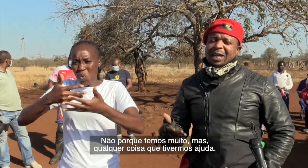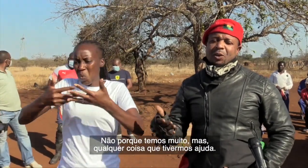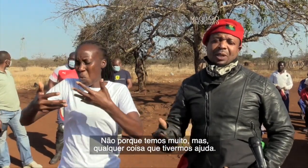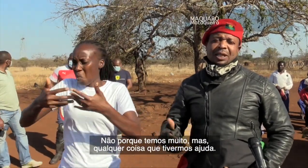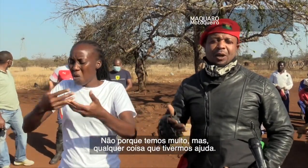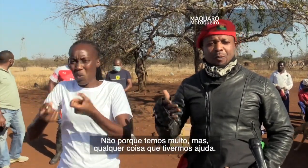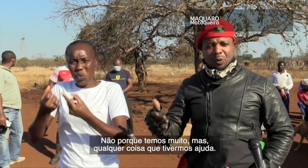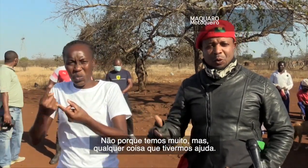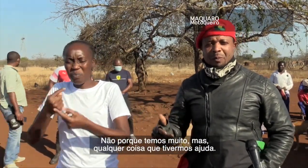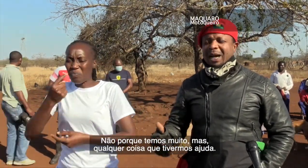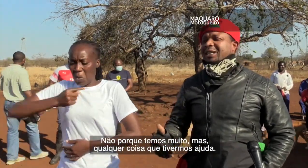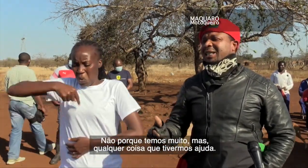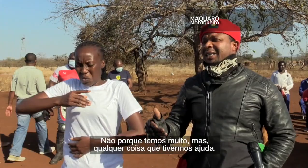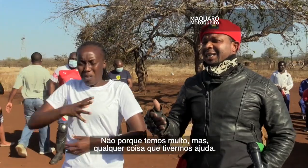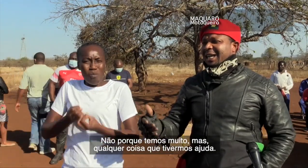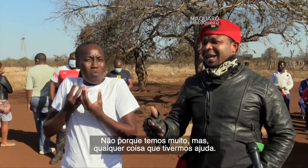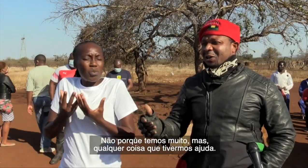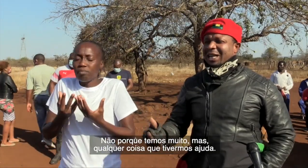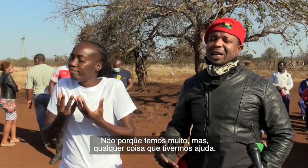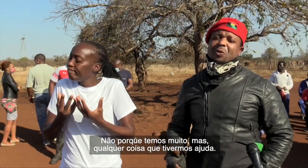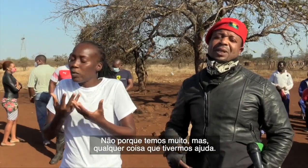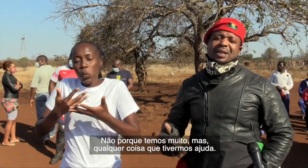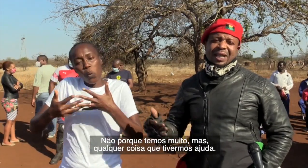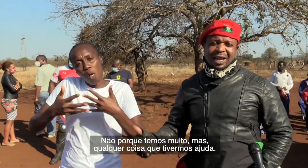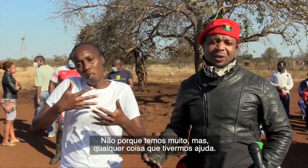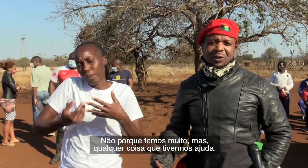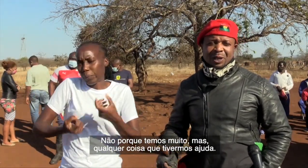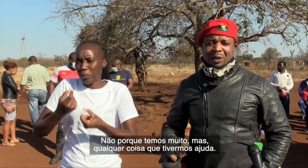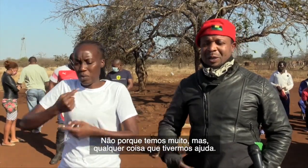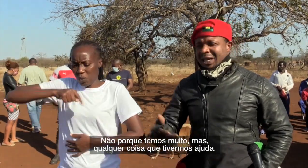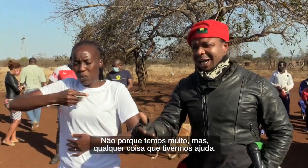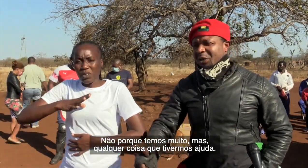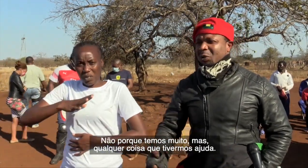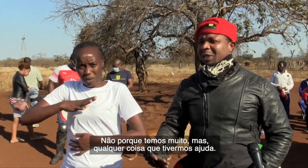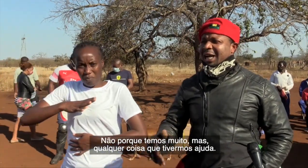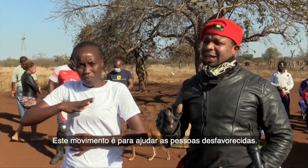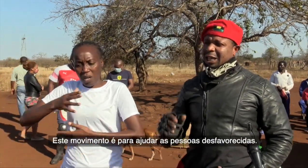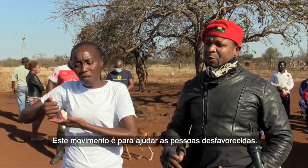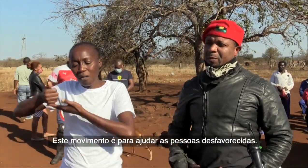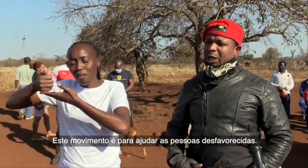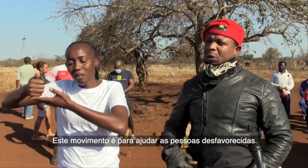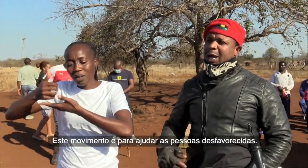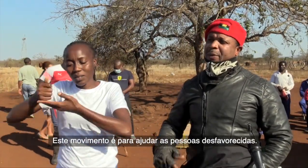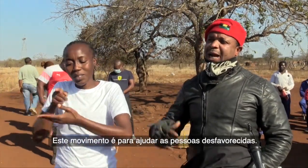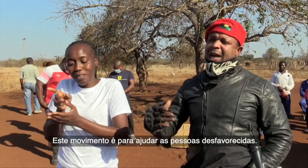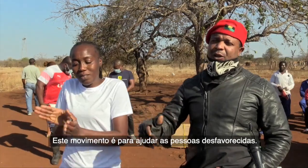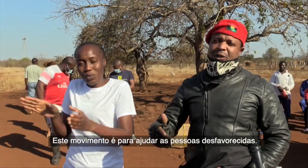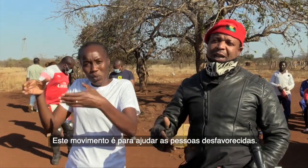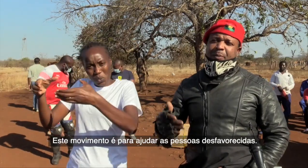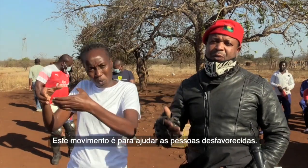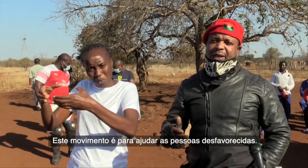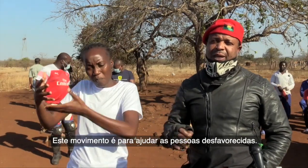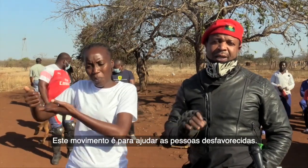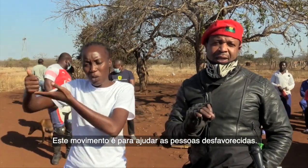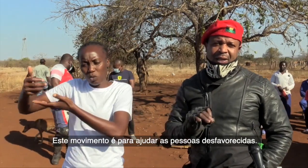tenha. Não é que não se tenha muito, mas qualquer coisa que não se tenha, ajuda. Esse movimento é para